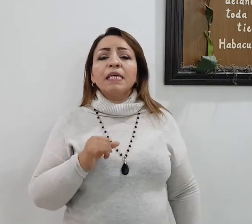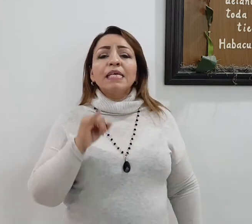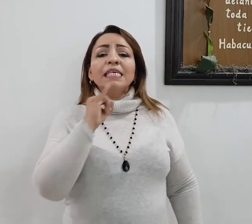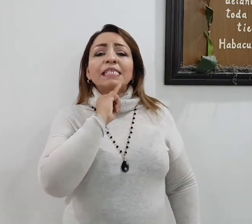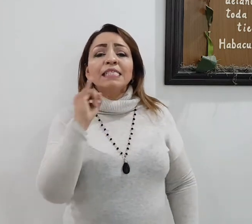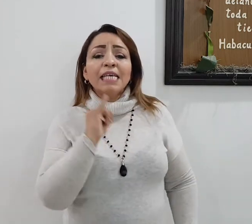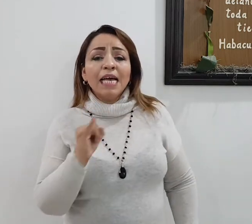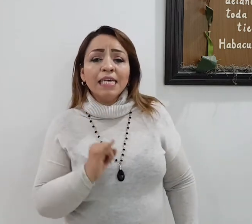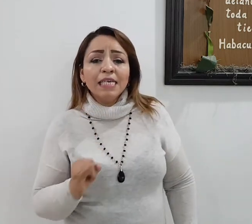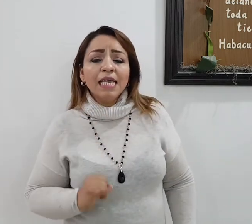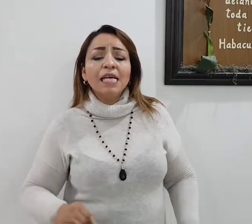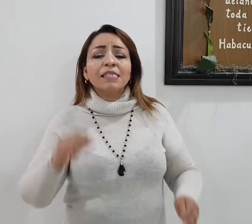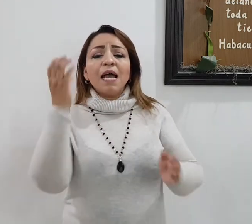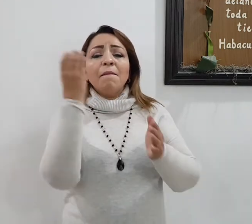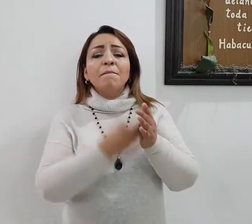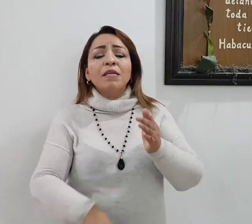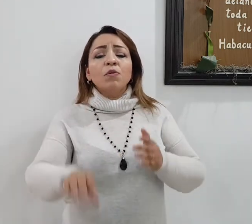de Dios.